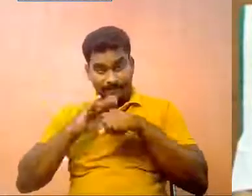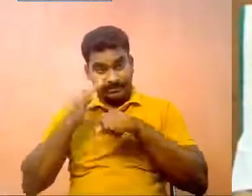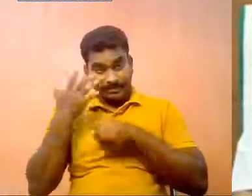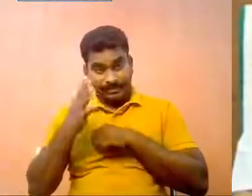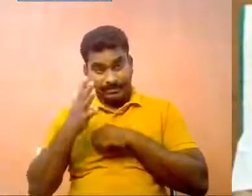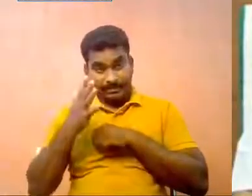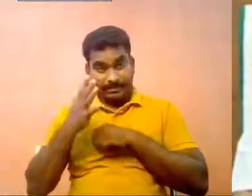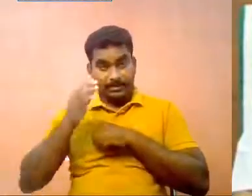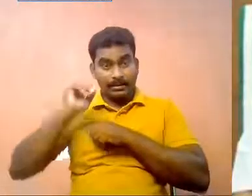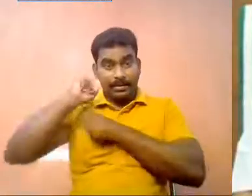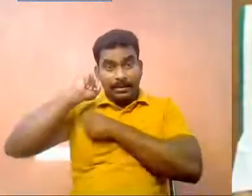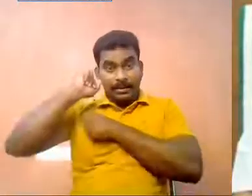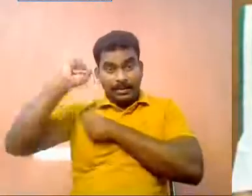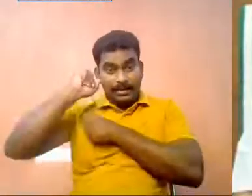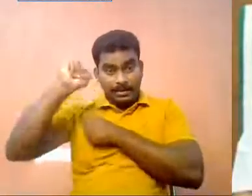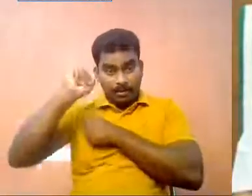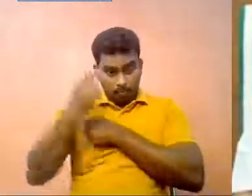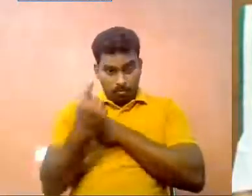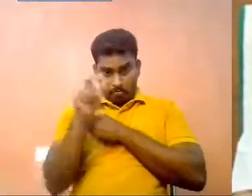സമരം ഒറ്റക്കല്ലാരോ നടത്തുന്നത്,